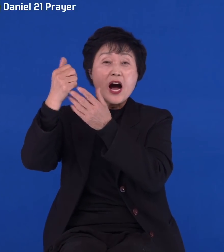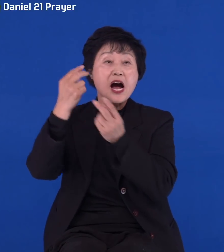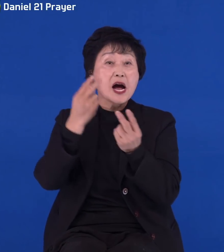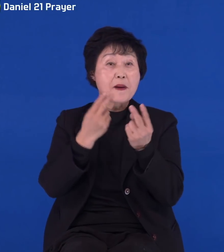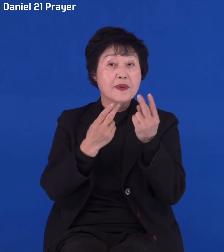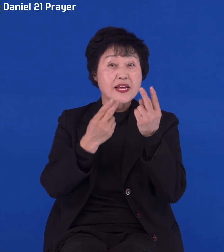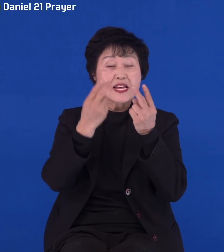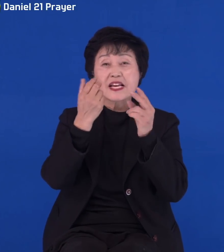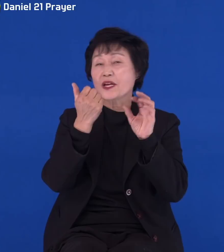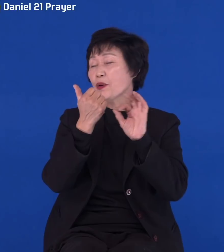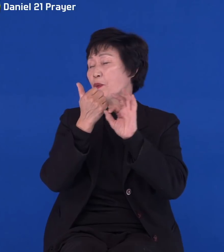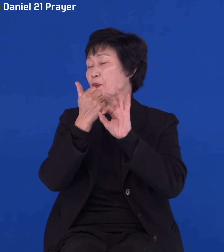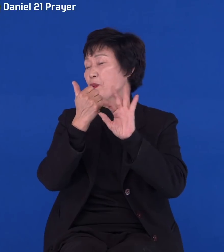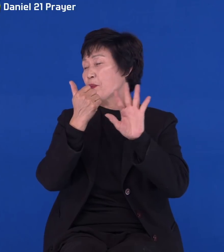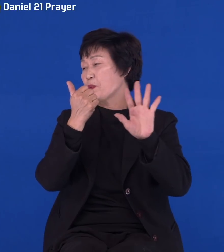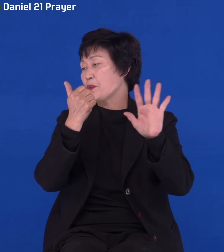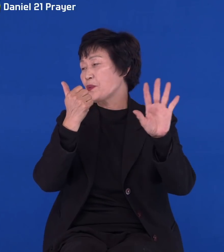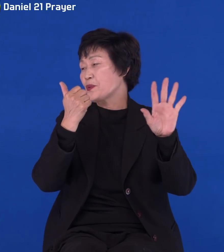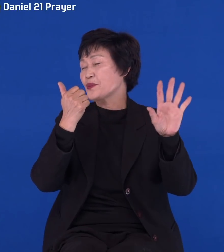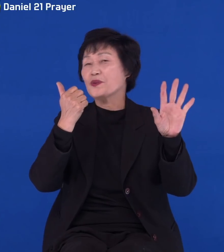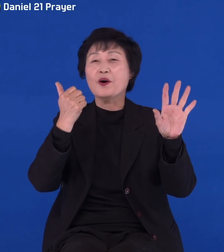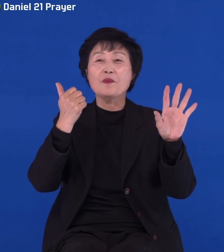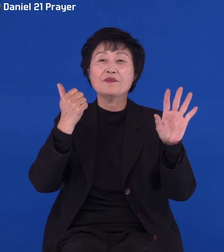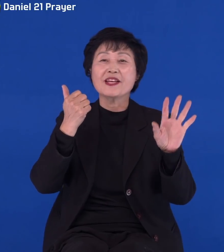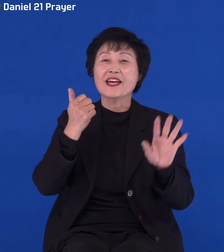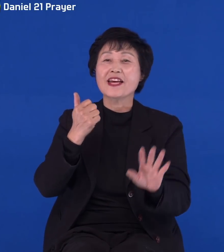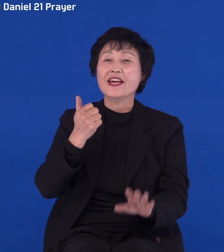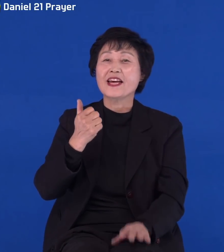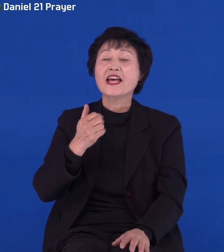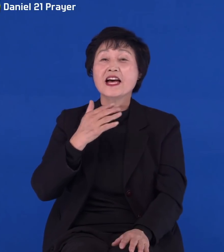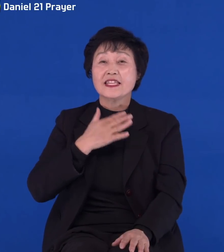주님과는 이길 수 없네. 나의 평생,